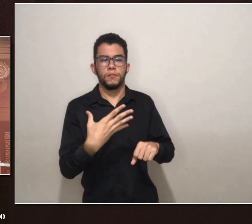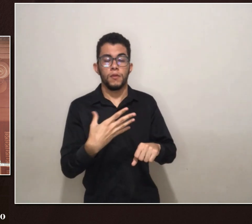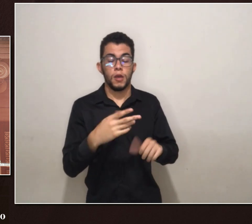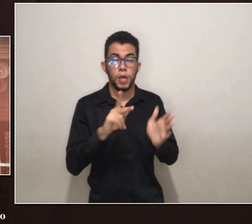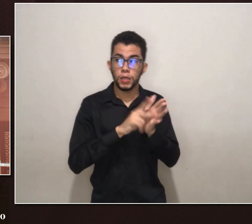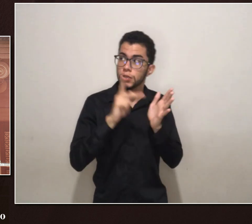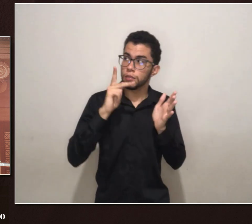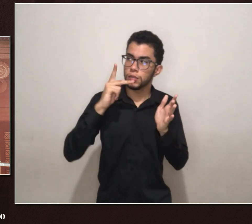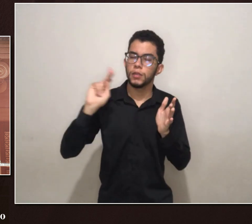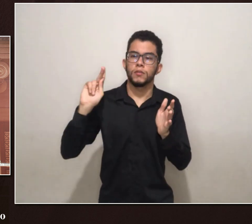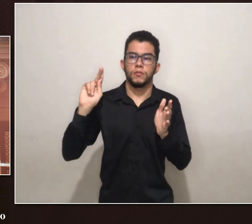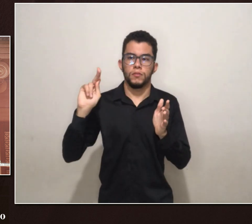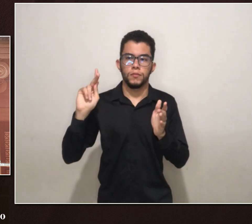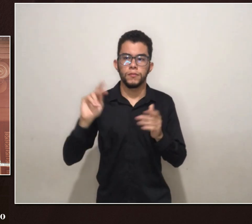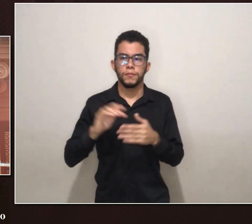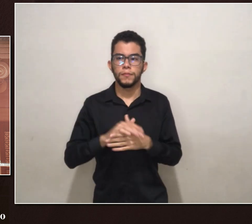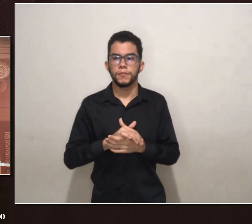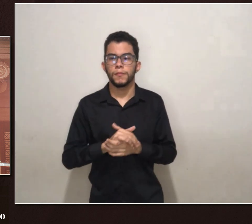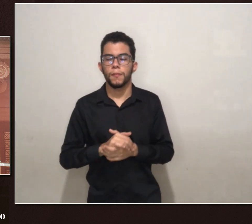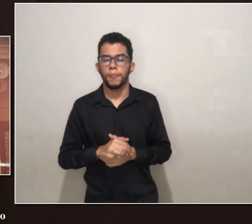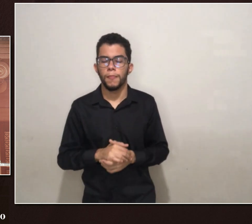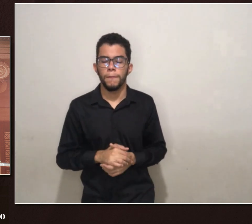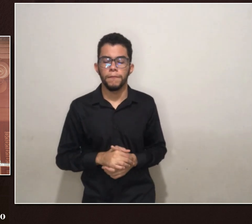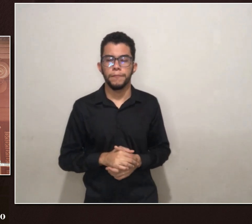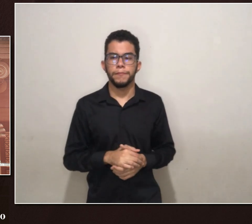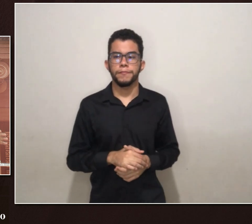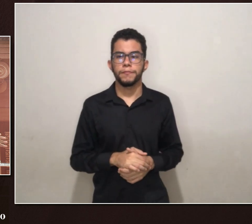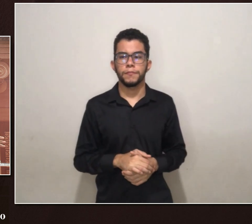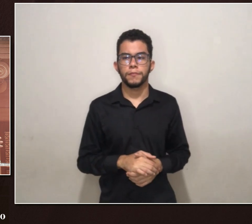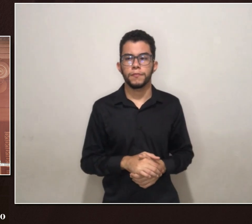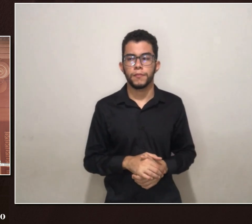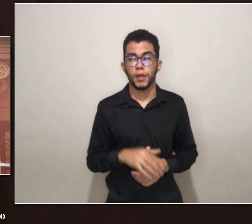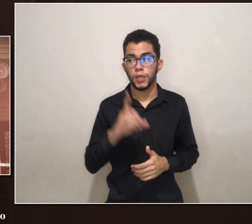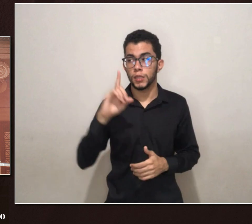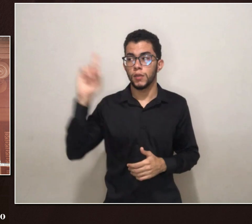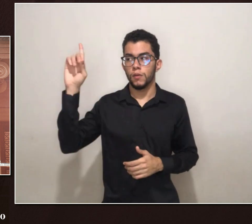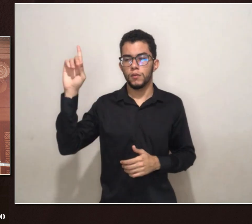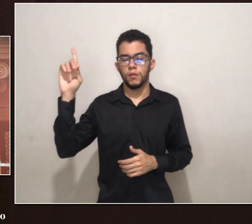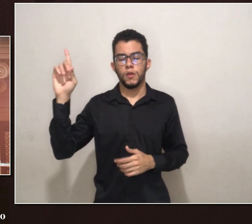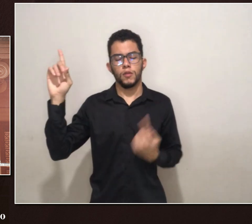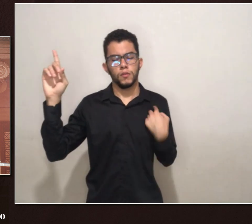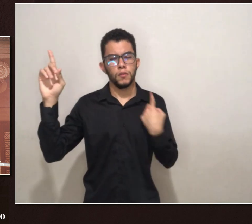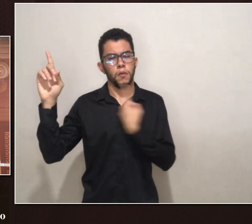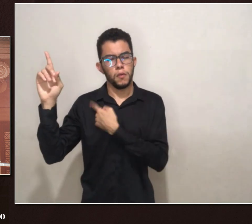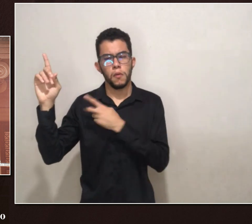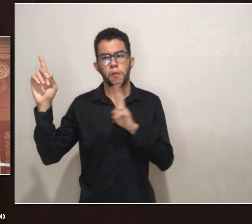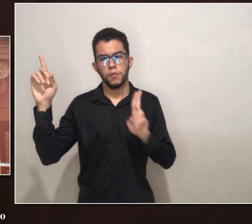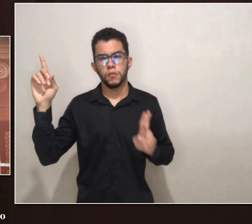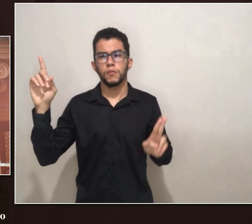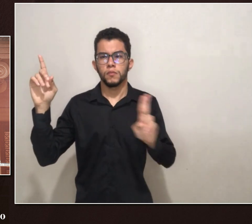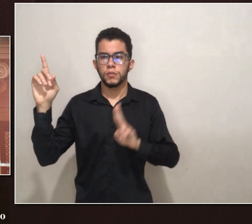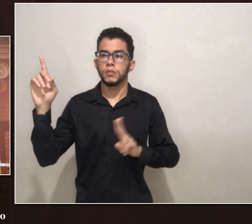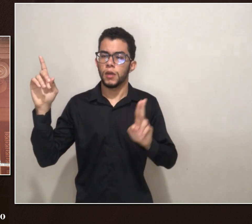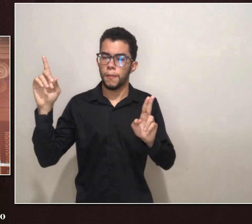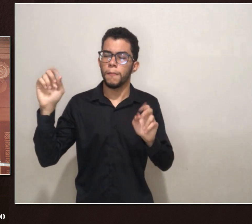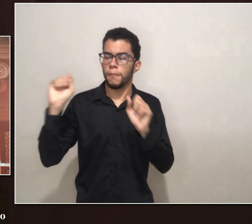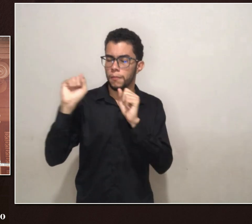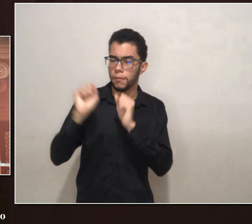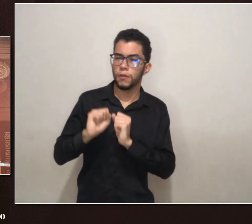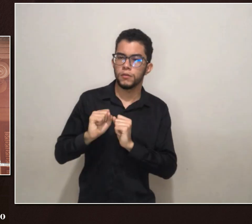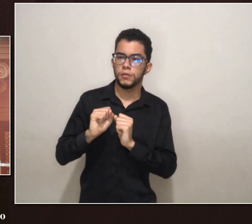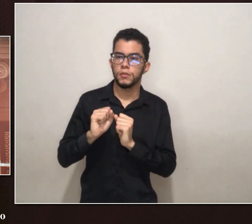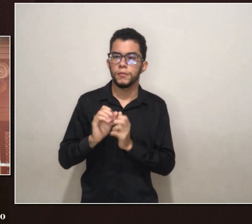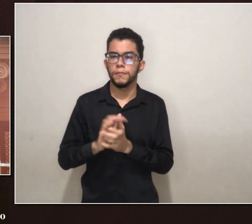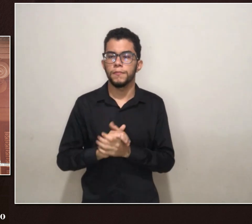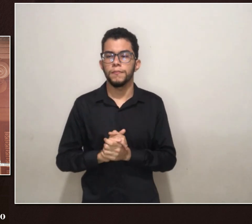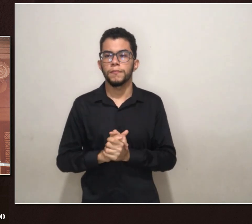estando preparado para toda boa obra. Quer dizer, então, surgiram, né? Paulo